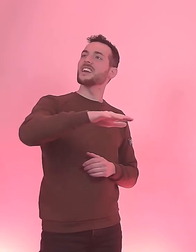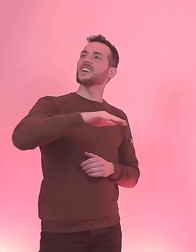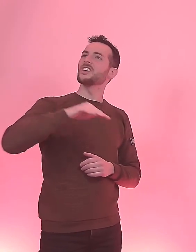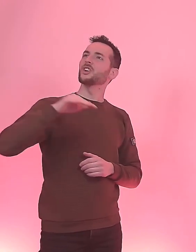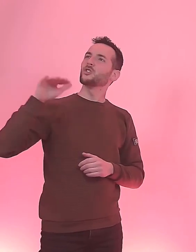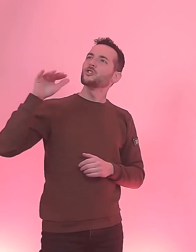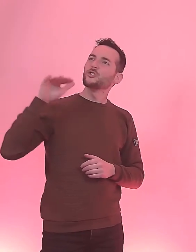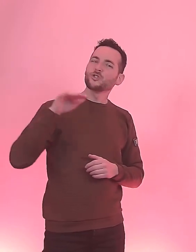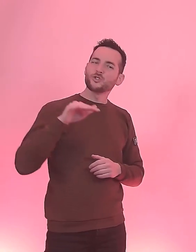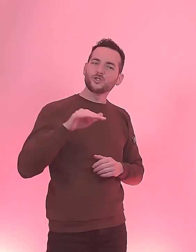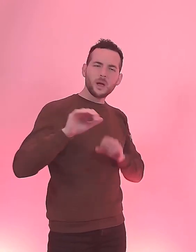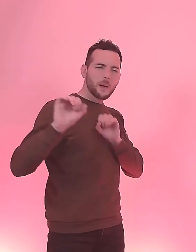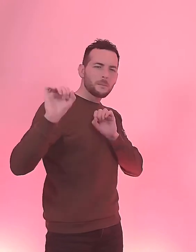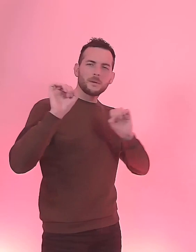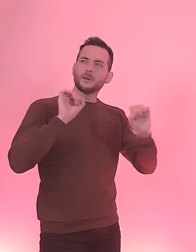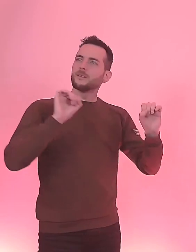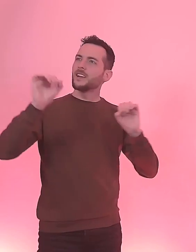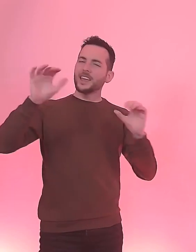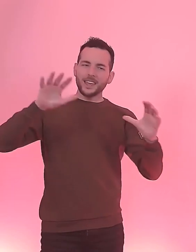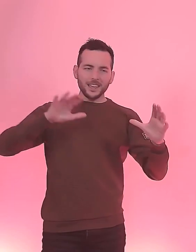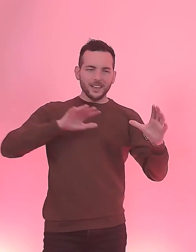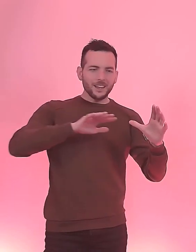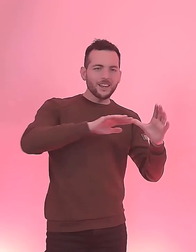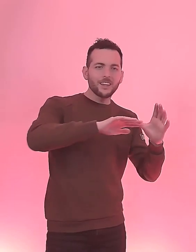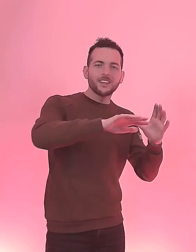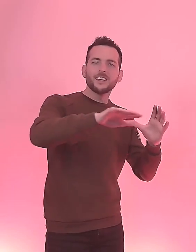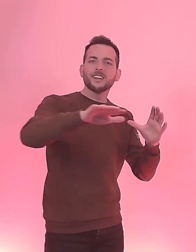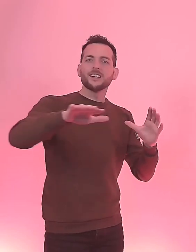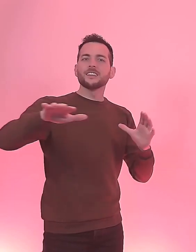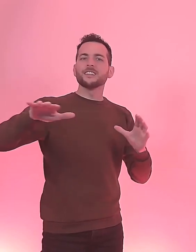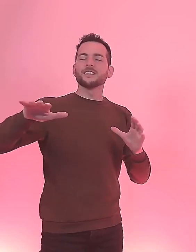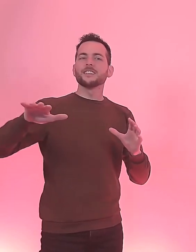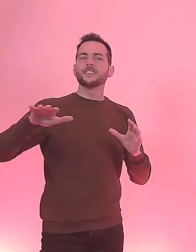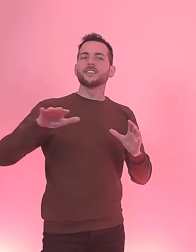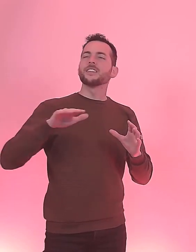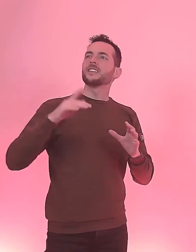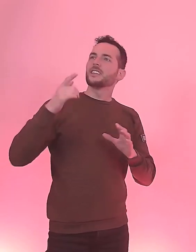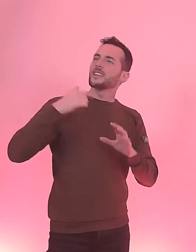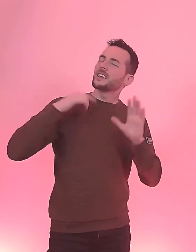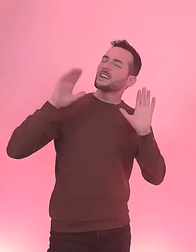hoeveel een aan oh